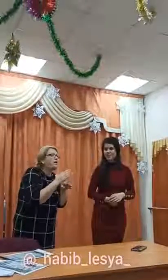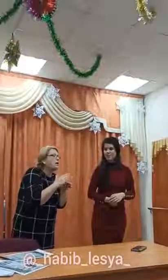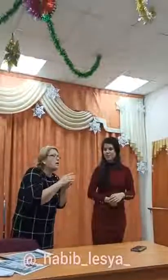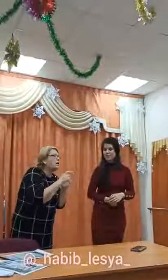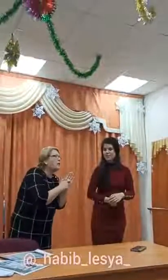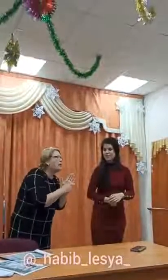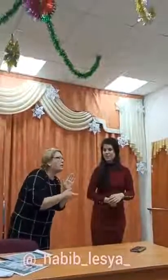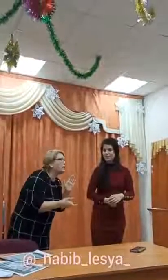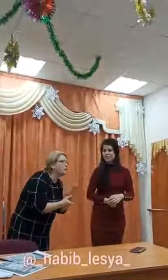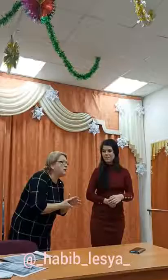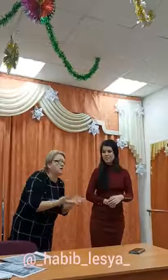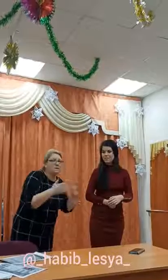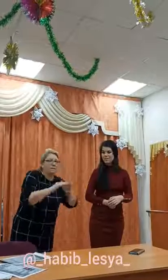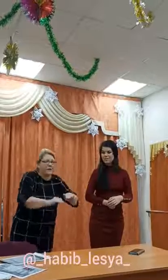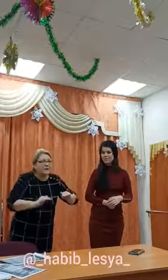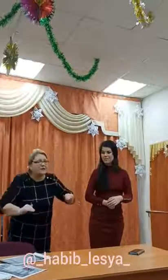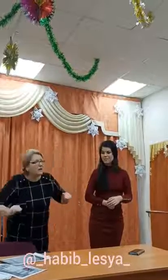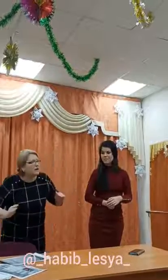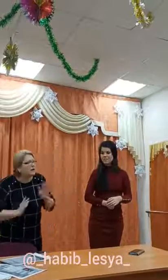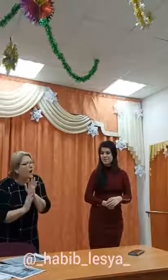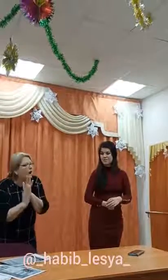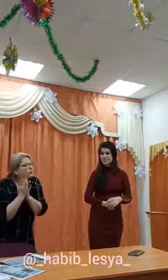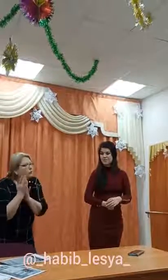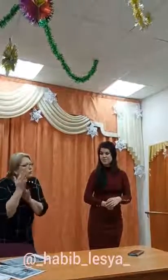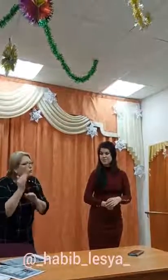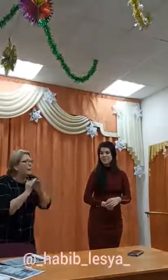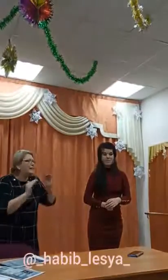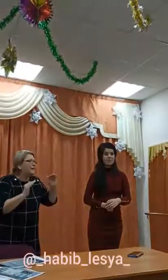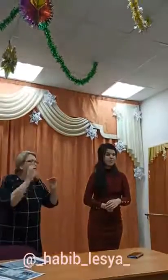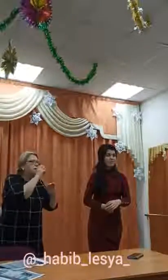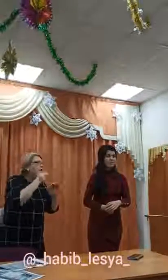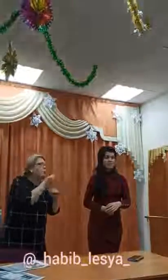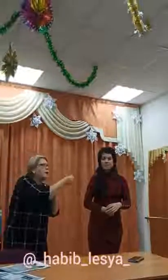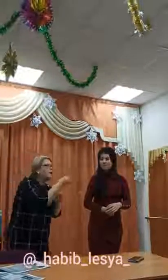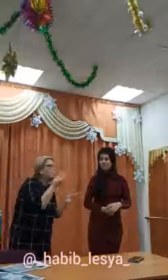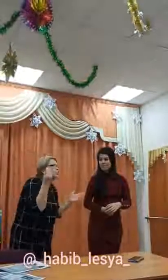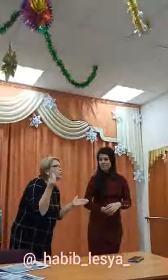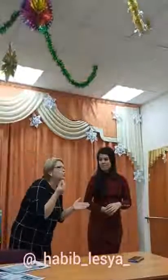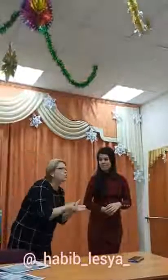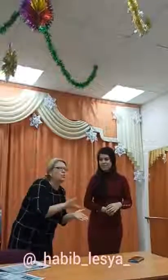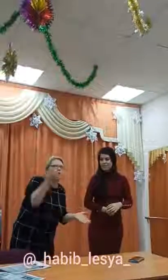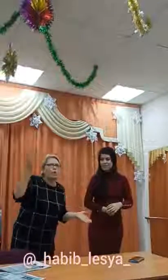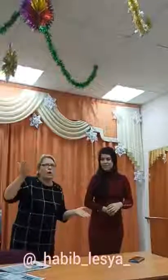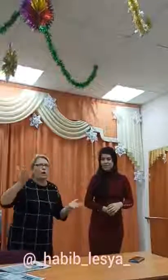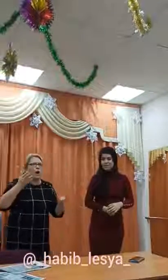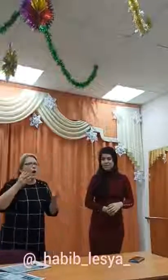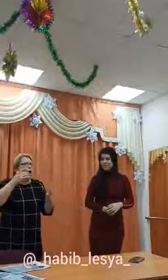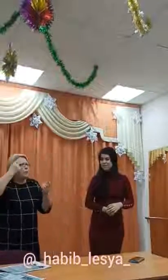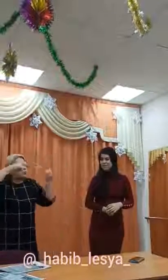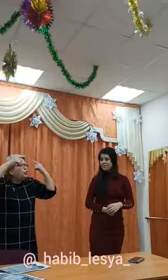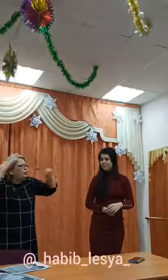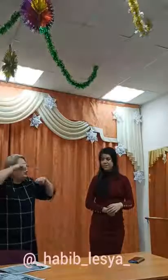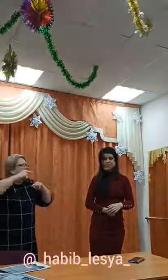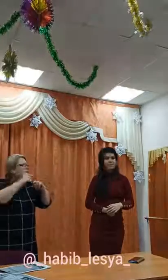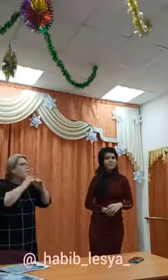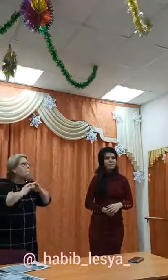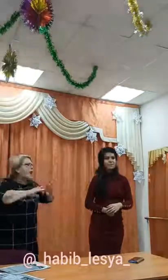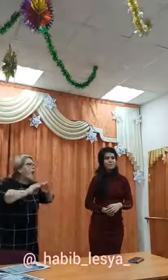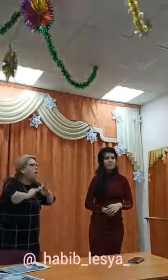ипотека, квартира, дети растут, детки зарплатят дорого, придумывают